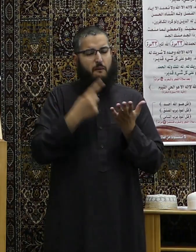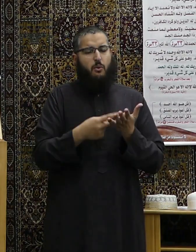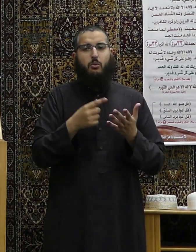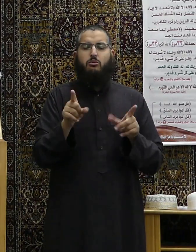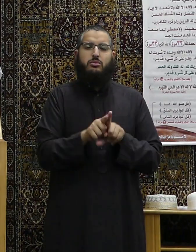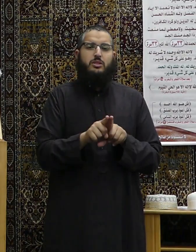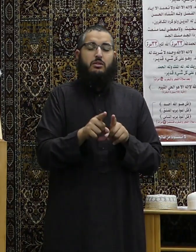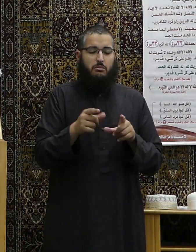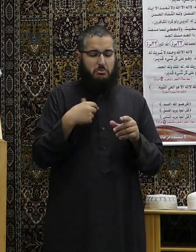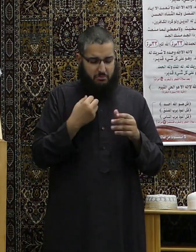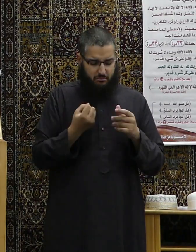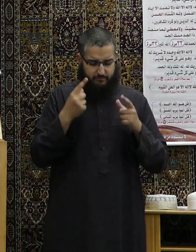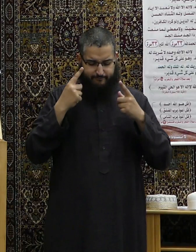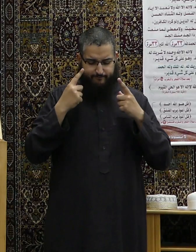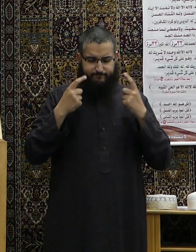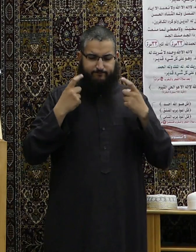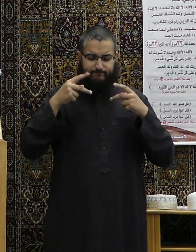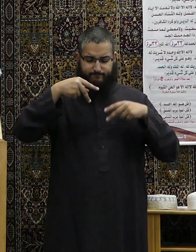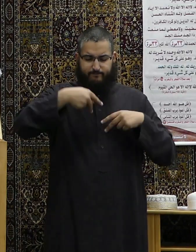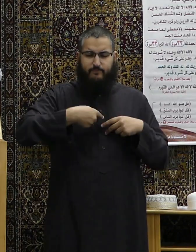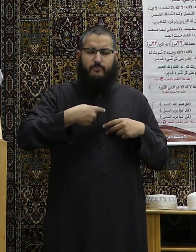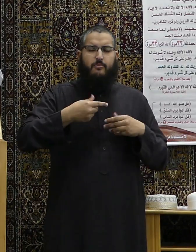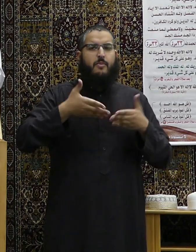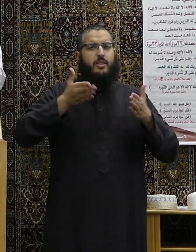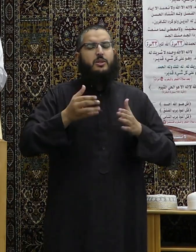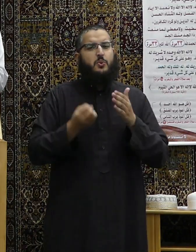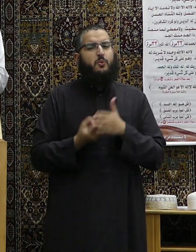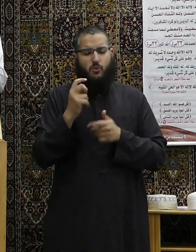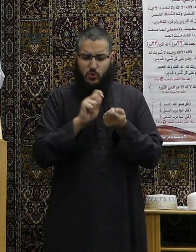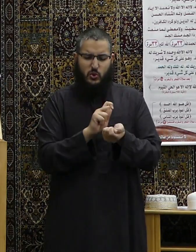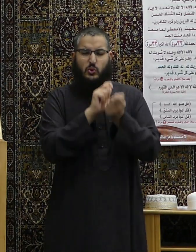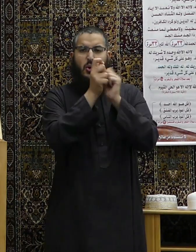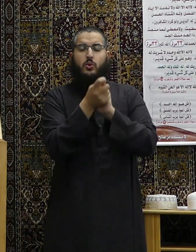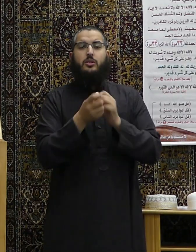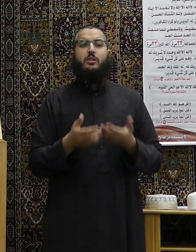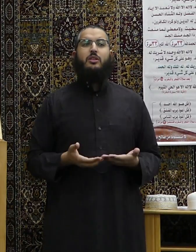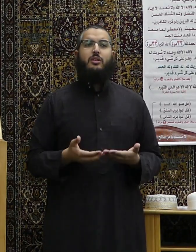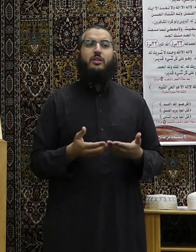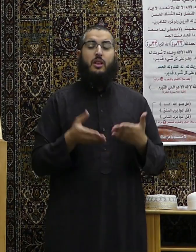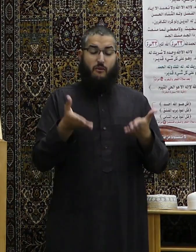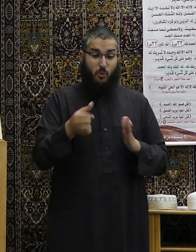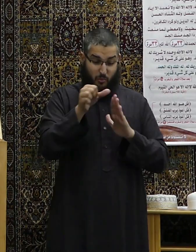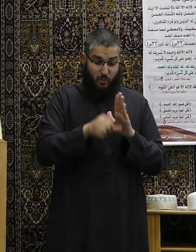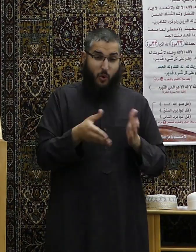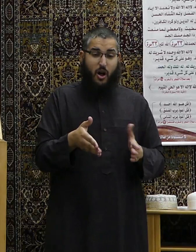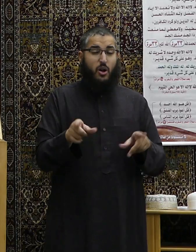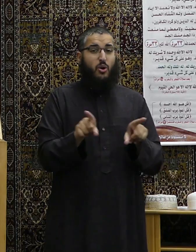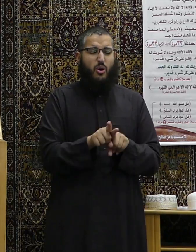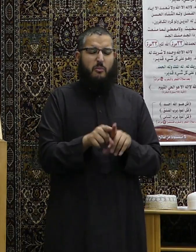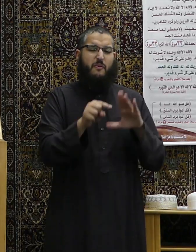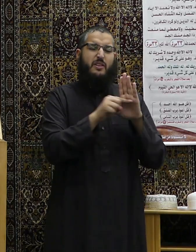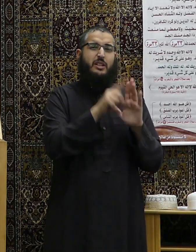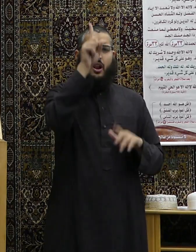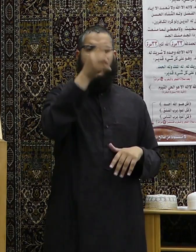que tu prennes des nouvelles résolutions. En fait, il faut que pendant ce mois, tu sois comme dans le verset où Allah tabaraka ta'ala